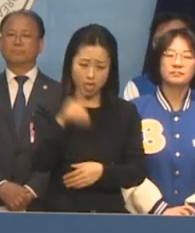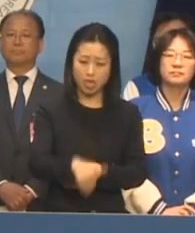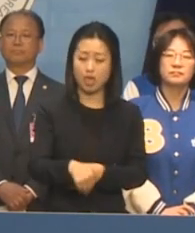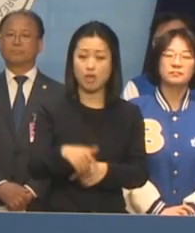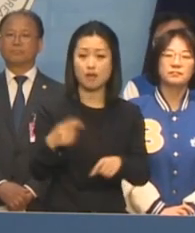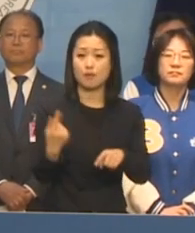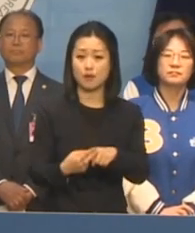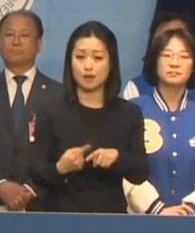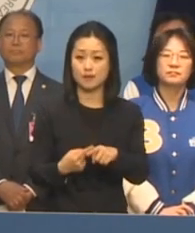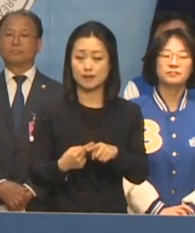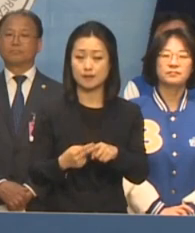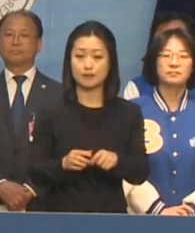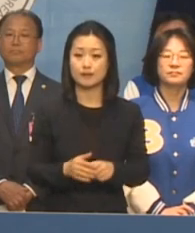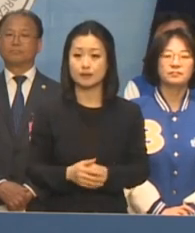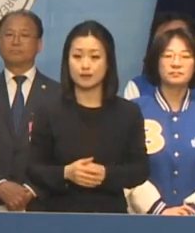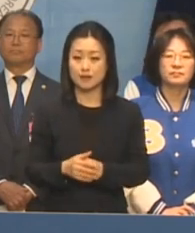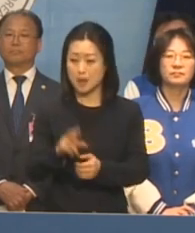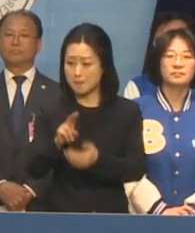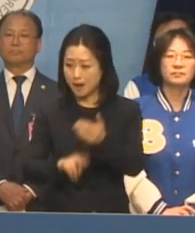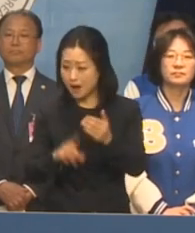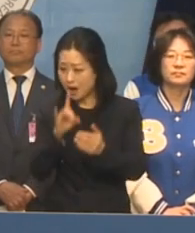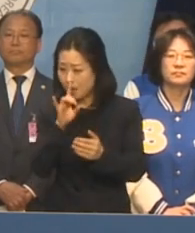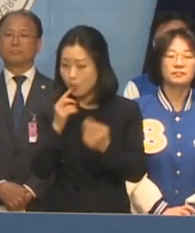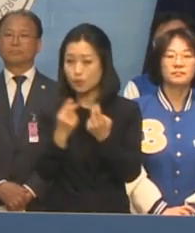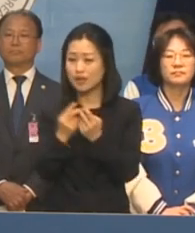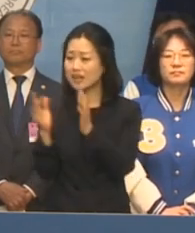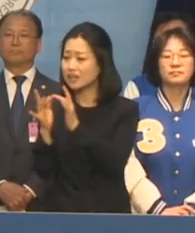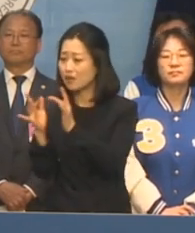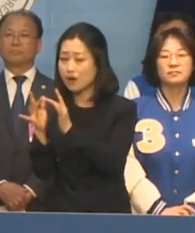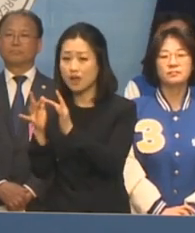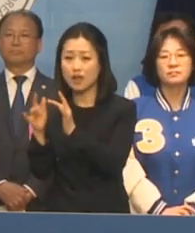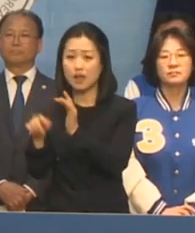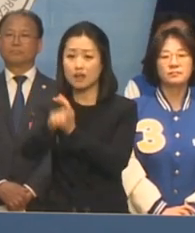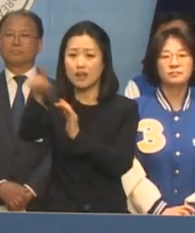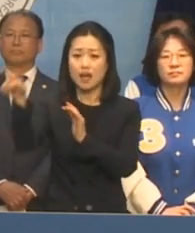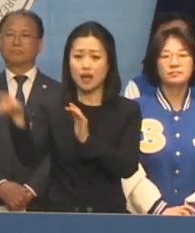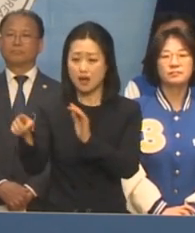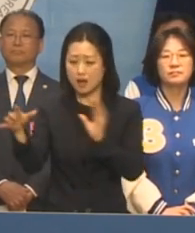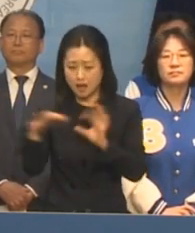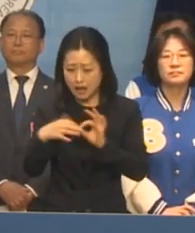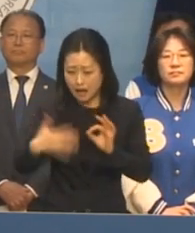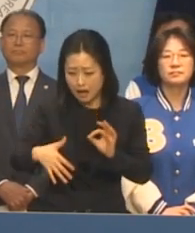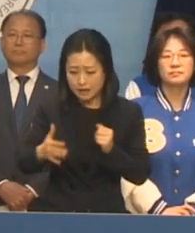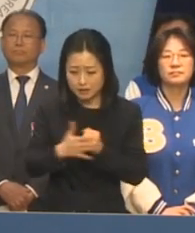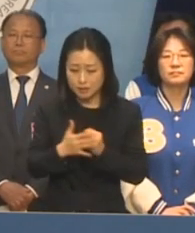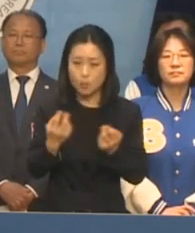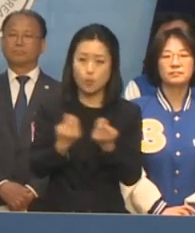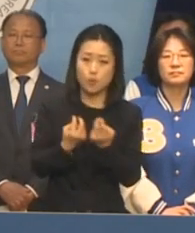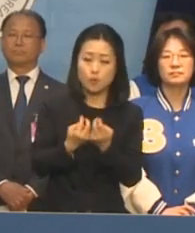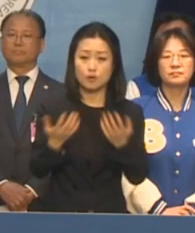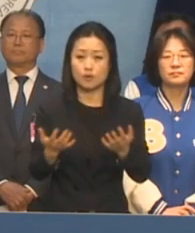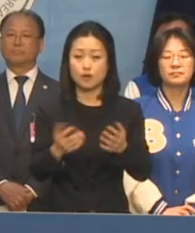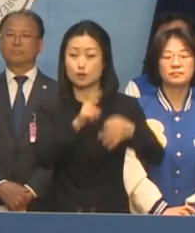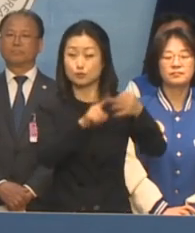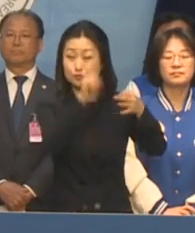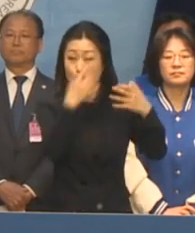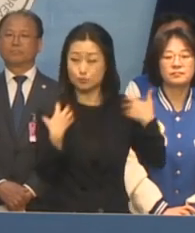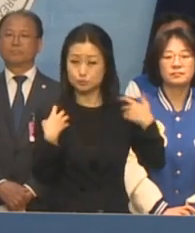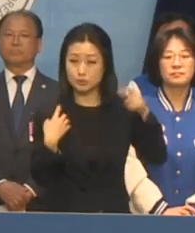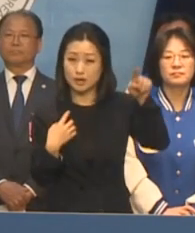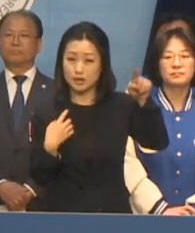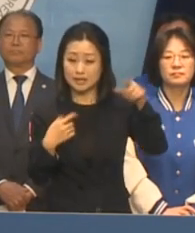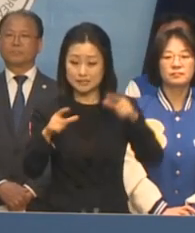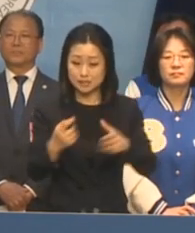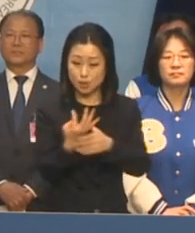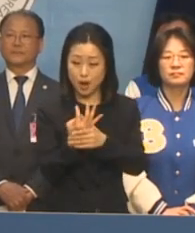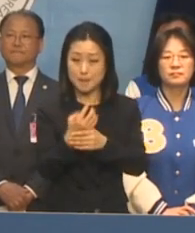떨어졌습니다 팔로의 온라인 팔로 정책의 활성화 내수 진 윤성열 정부가 지역